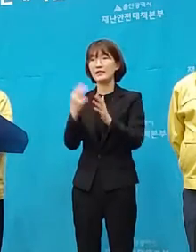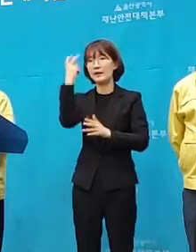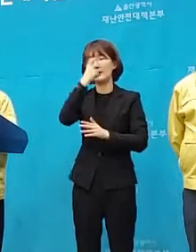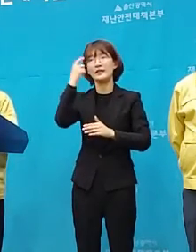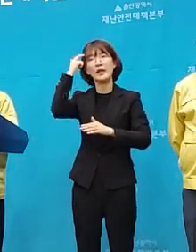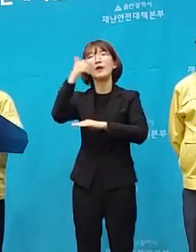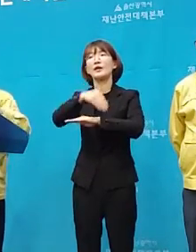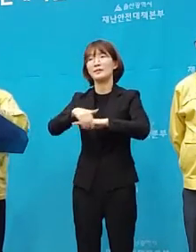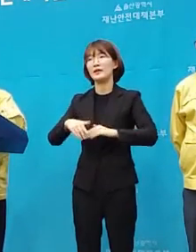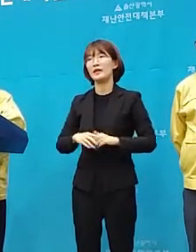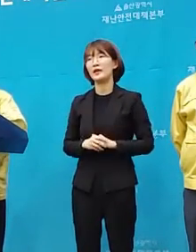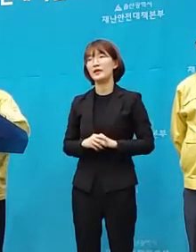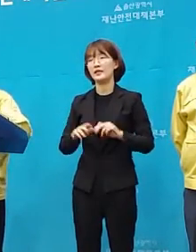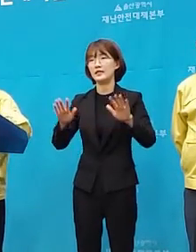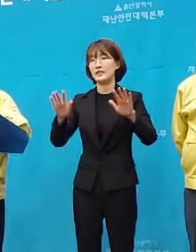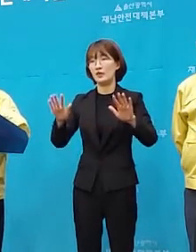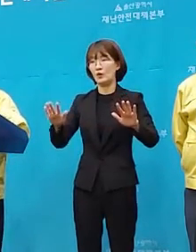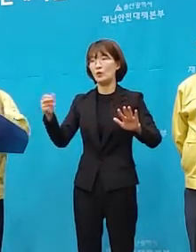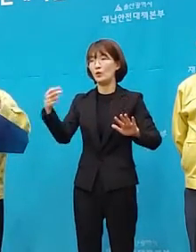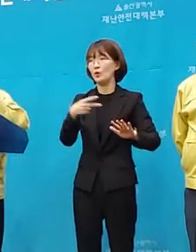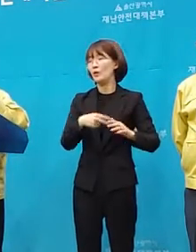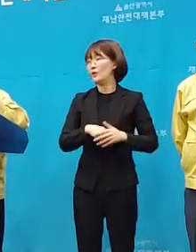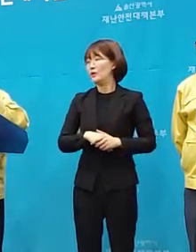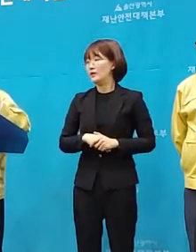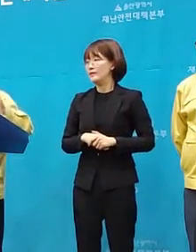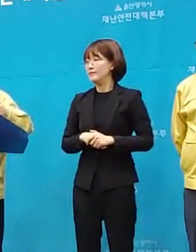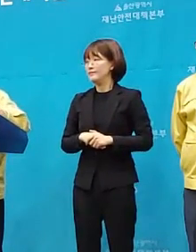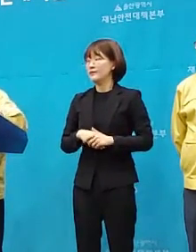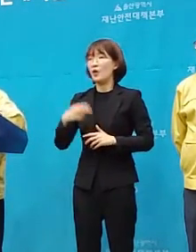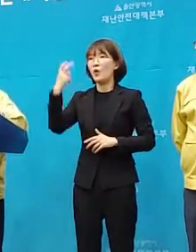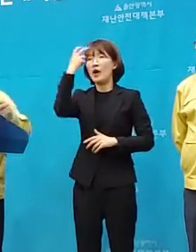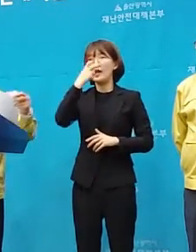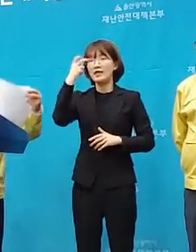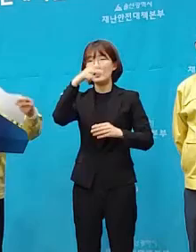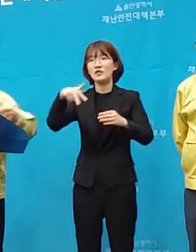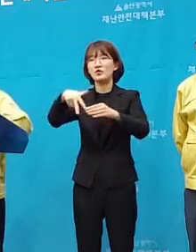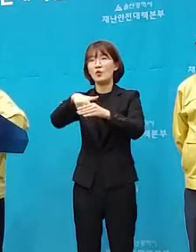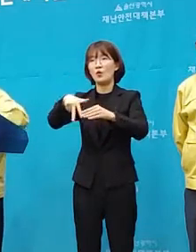것입니다. 그리고 저희들이 그 관리하고 있는